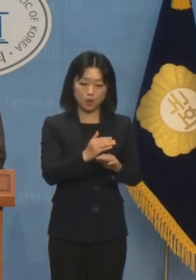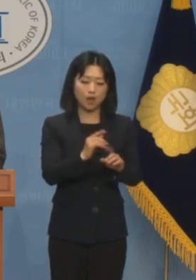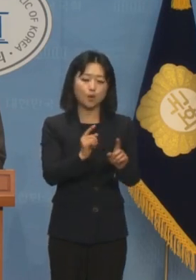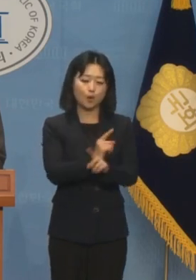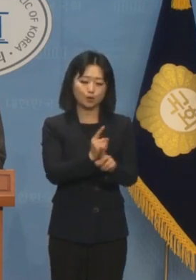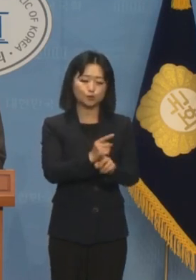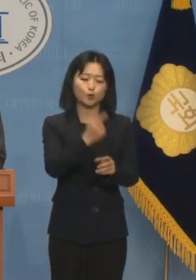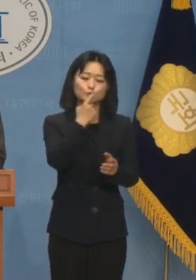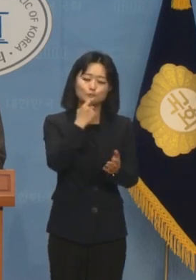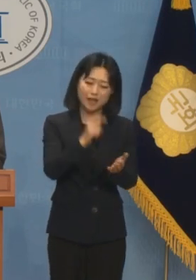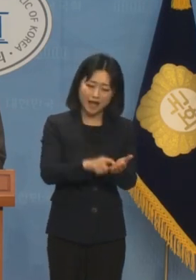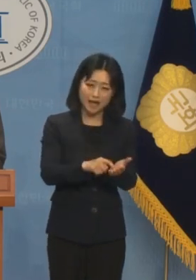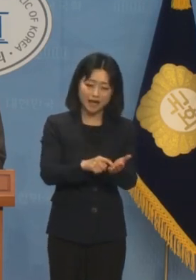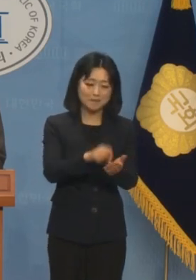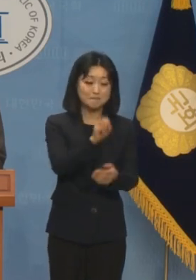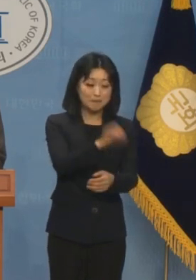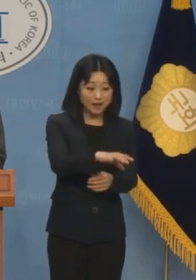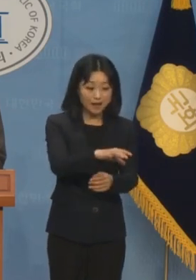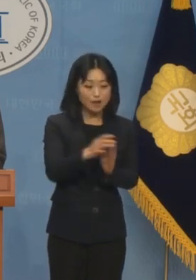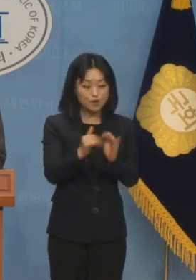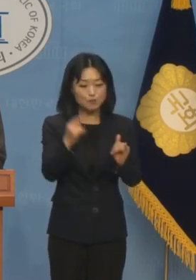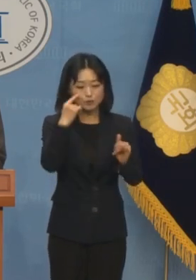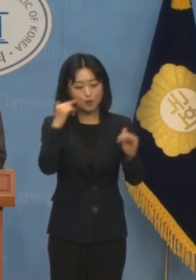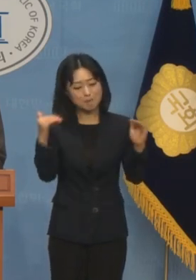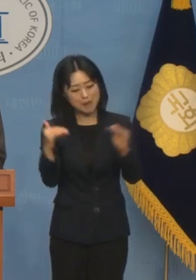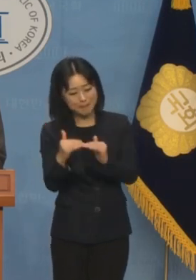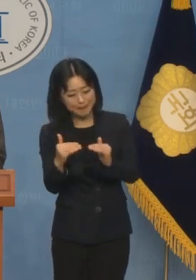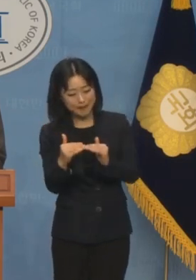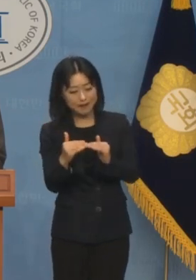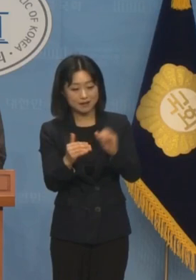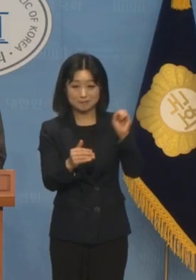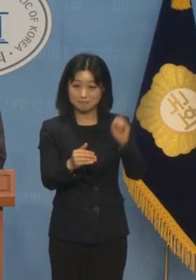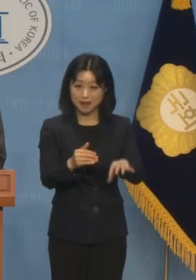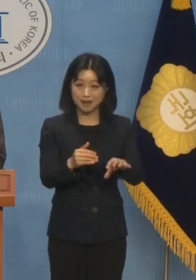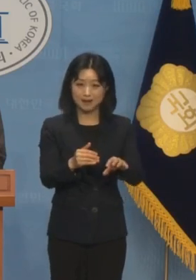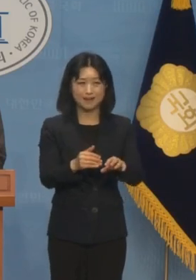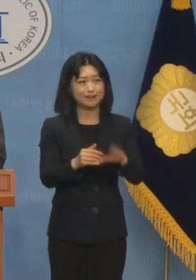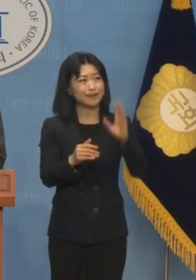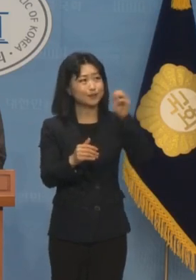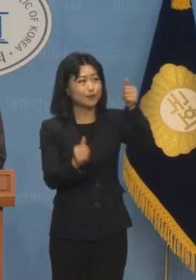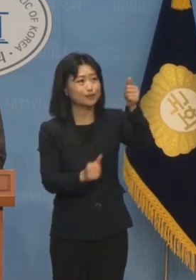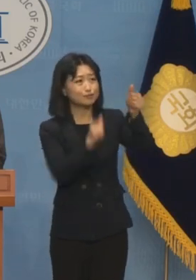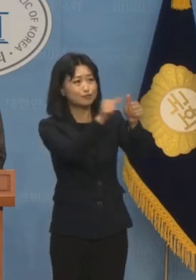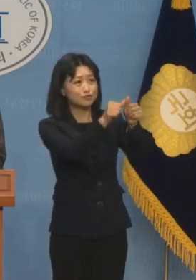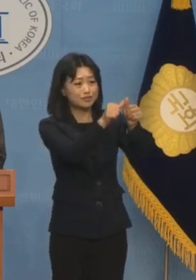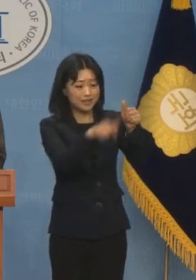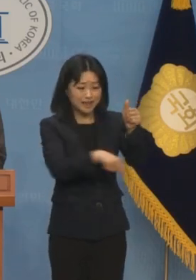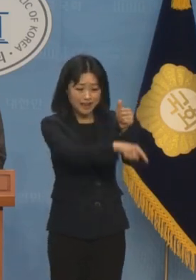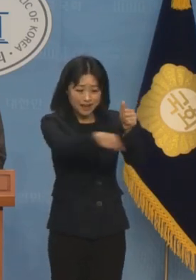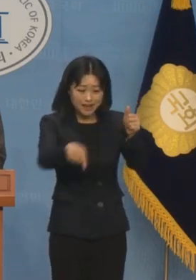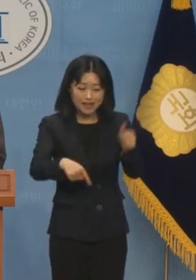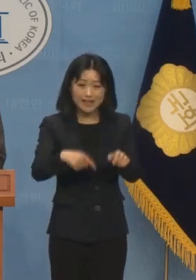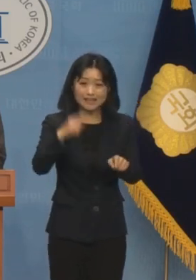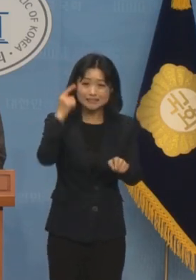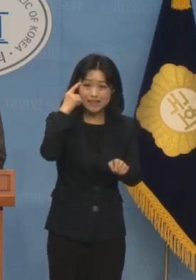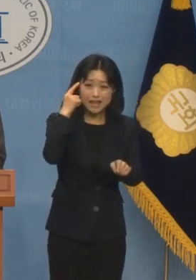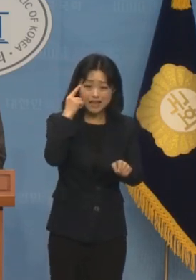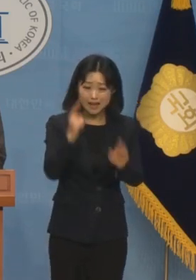눈높이를 강조했다고 합니다. 대통령을 보좌하고 직원해야 할 대통령실의 인식이